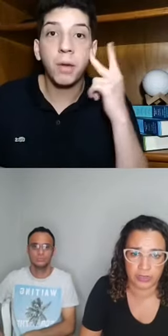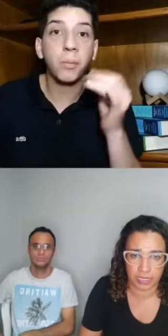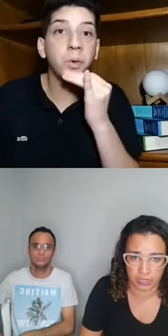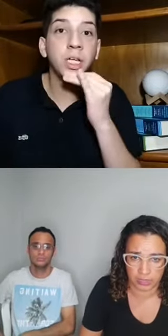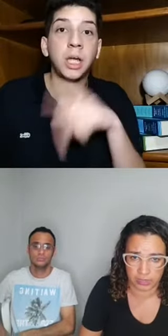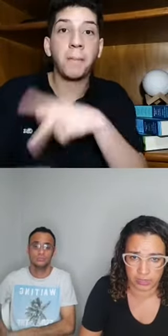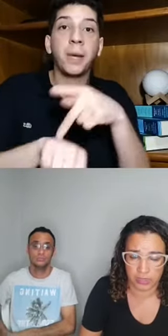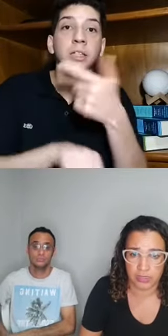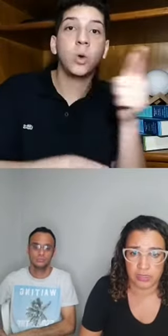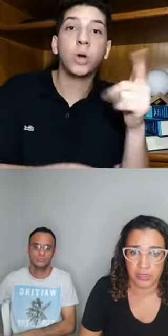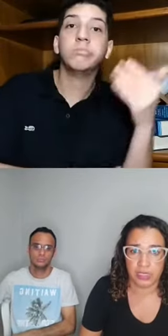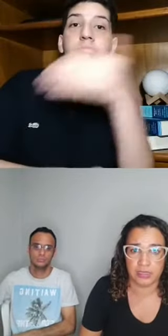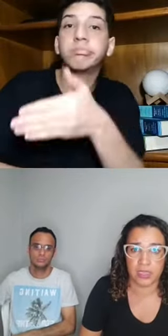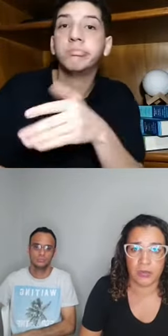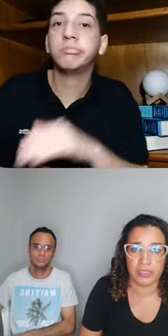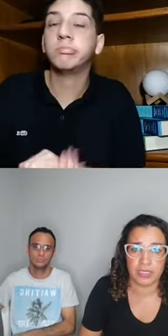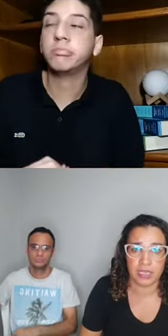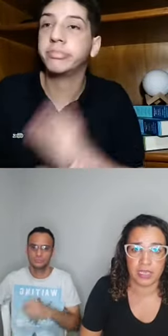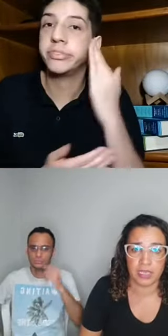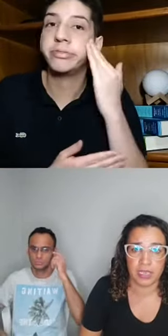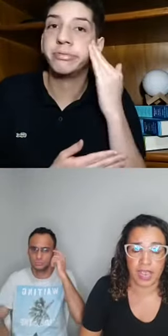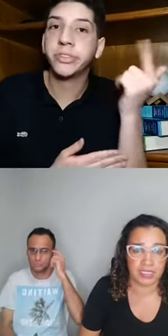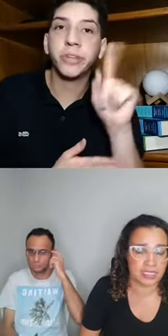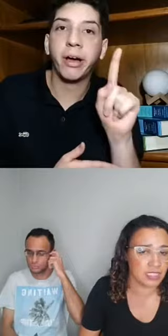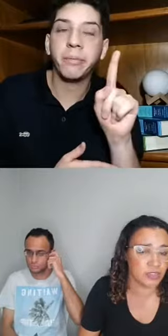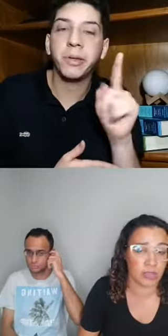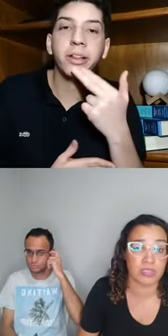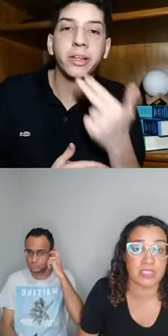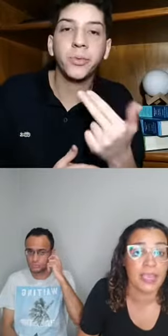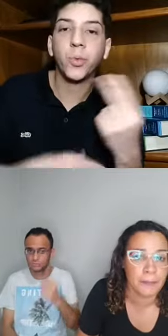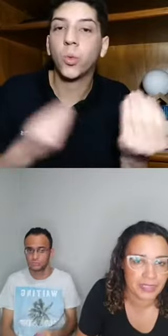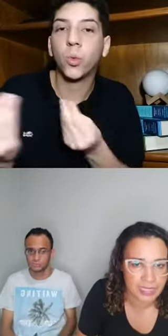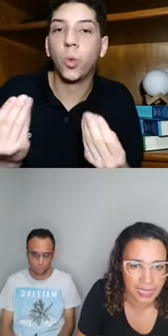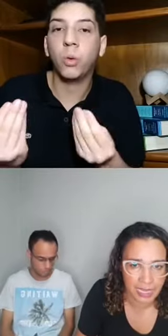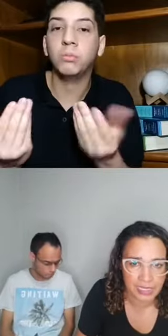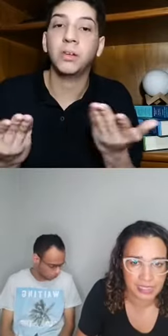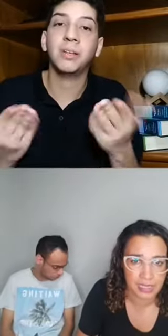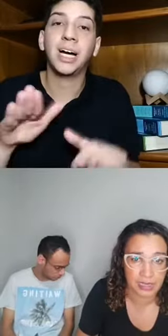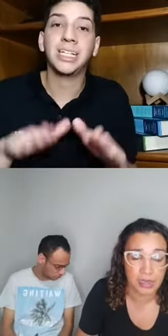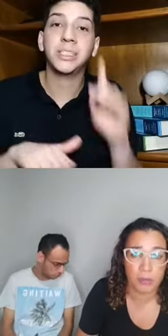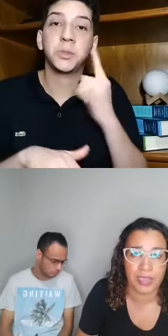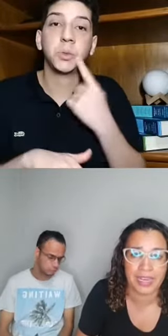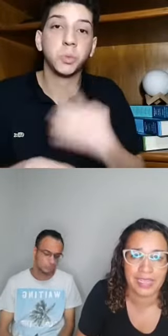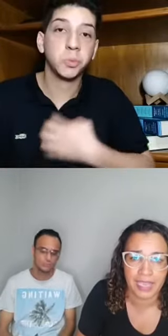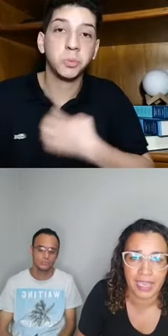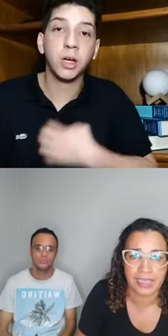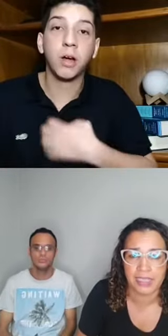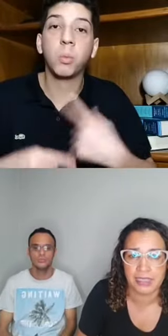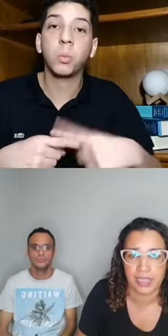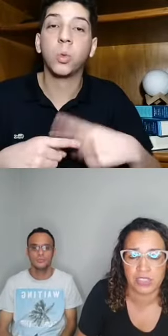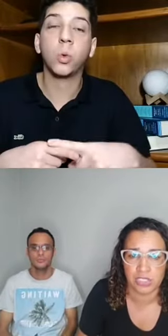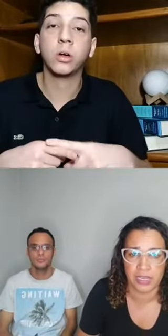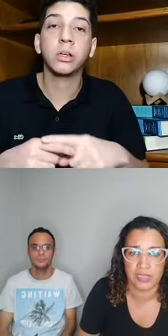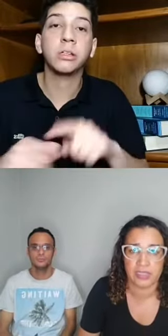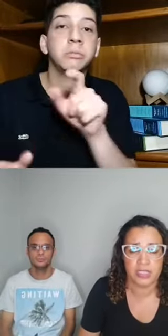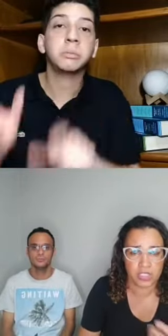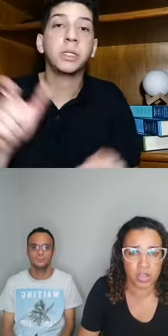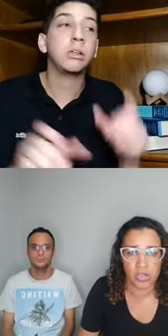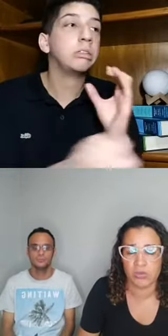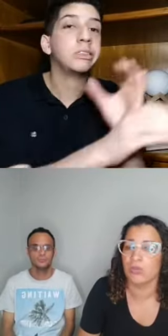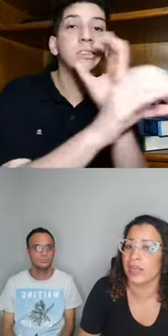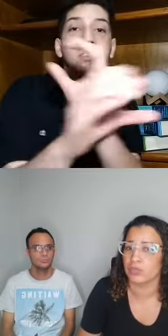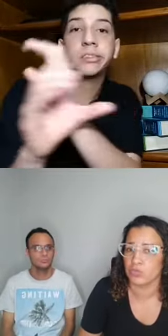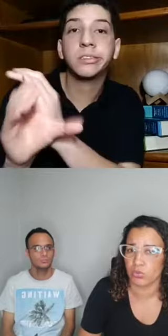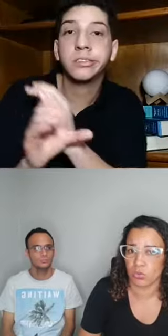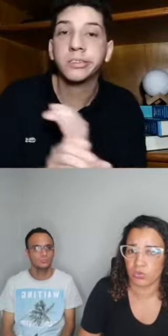a língua deles. Então, assim, às vezes eles ficam sem paciência porque ninguém entende eles. Se